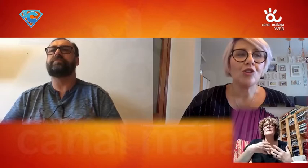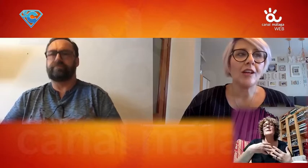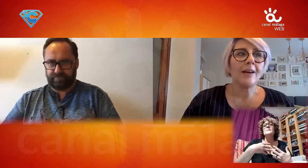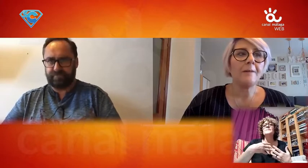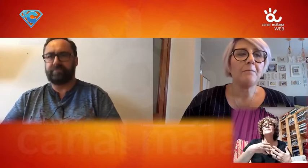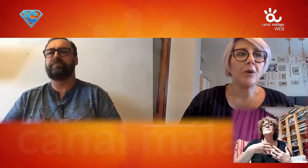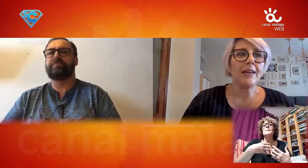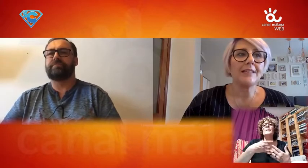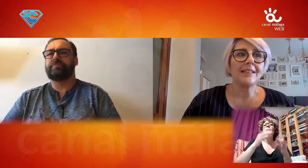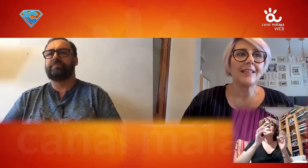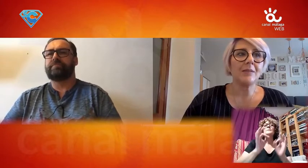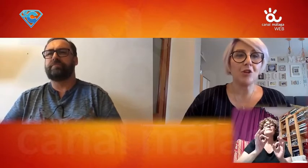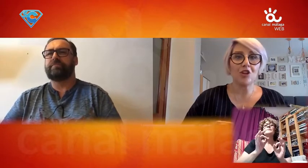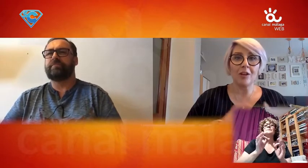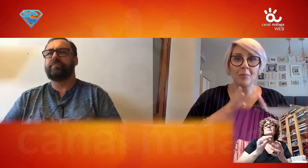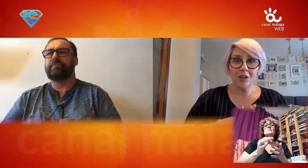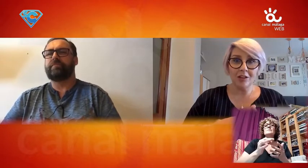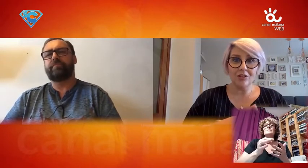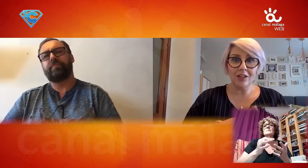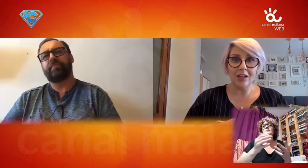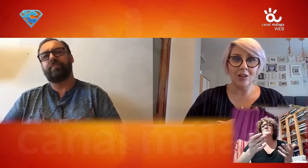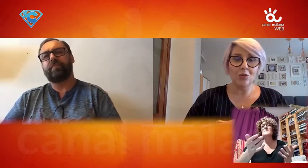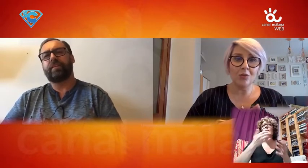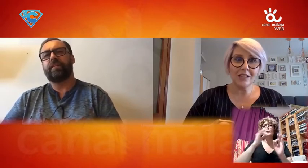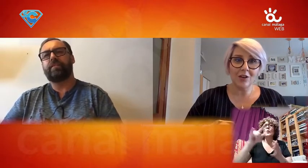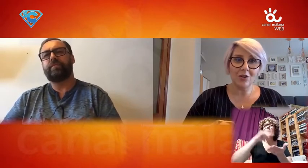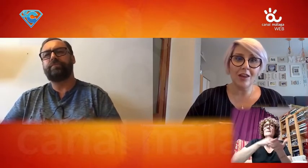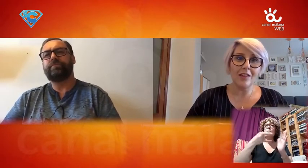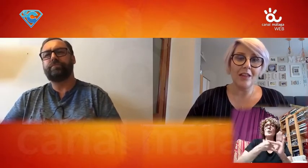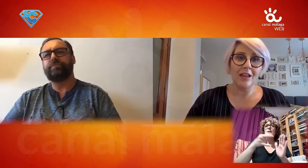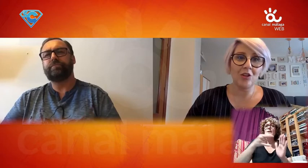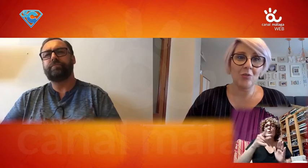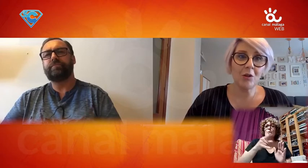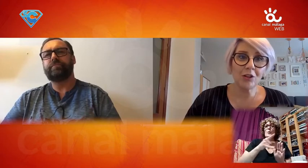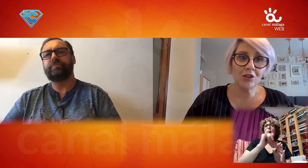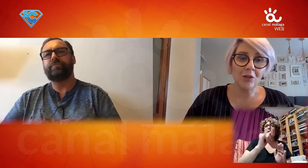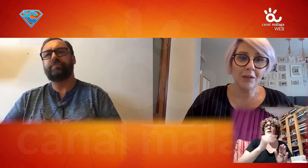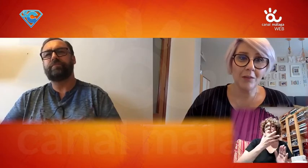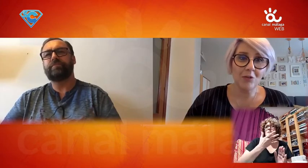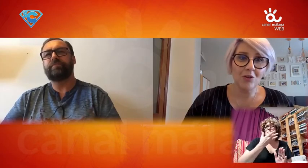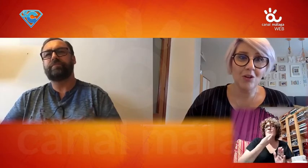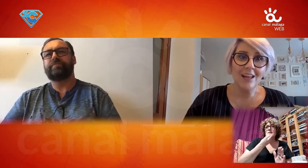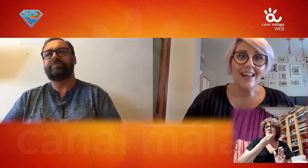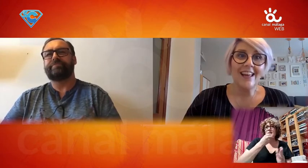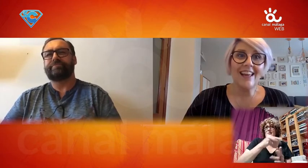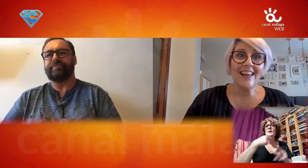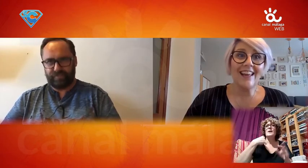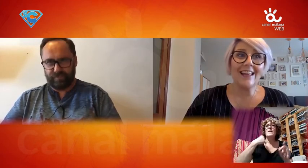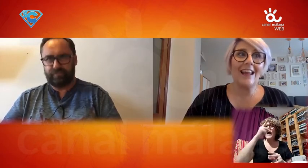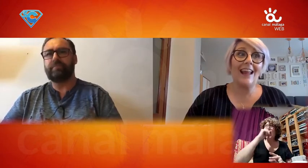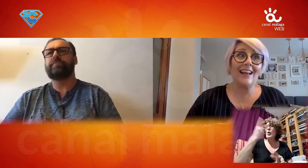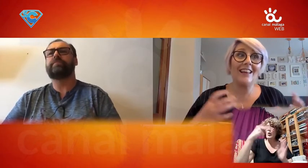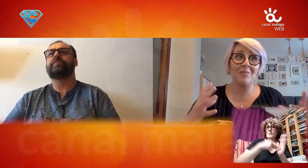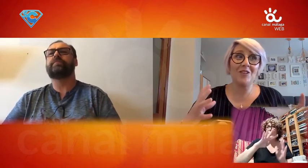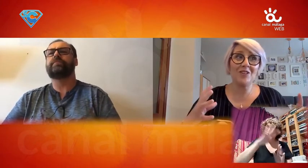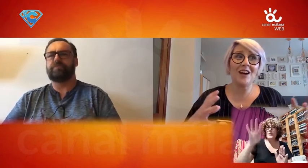nos contara pues este proyecto tan bonito que tú desarrollas desde el año 2004, si no me equivoco, que